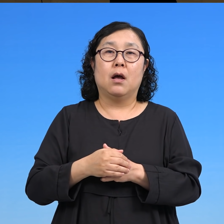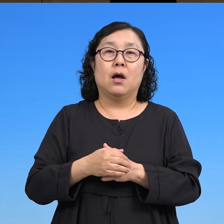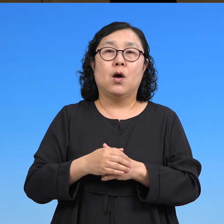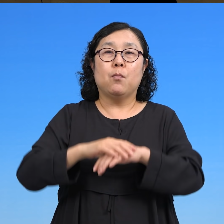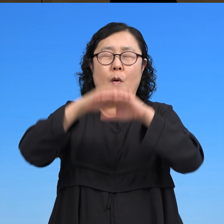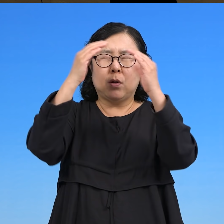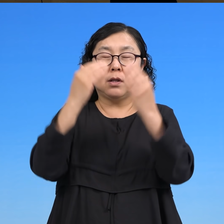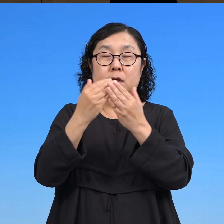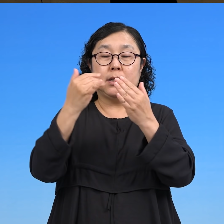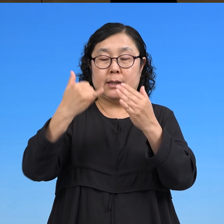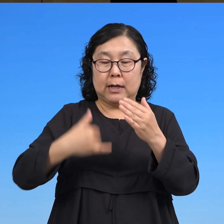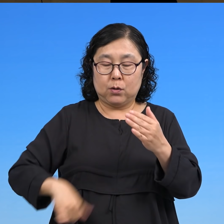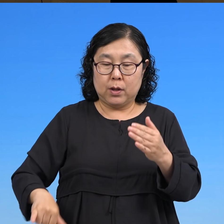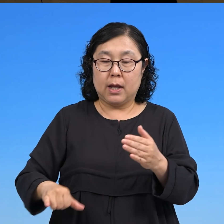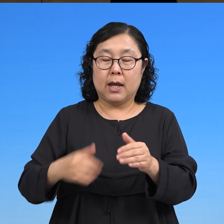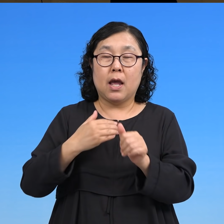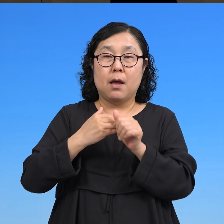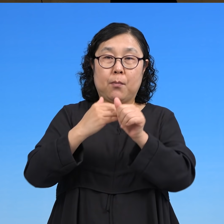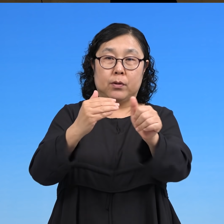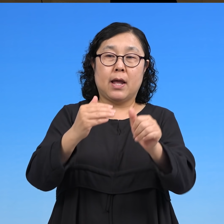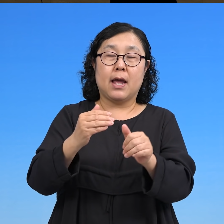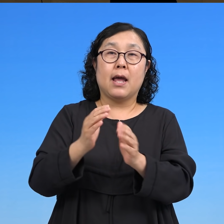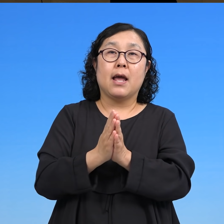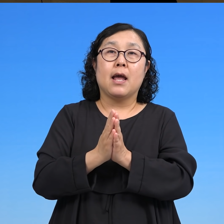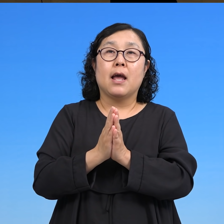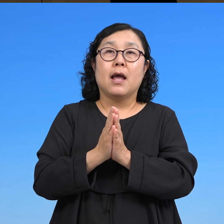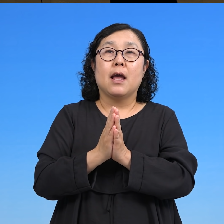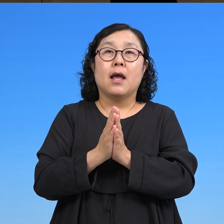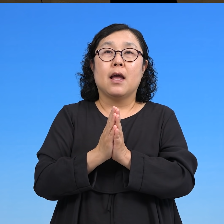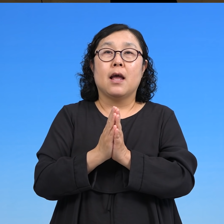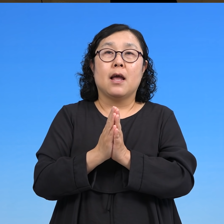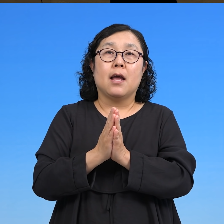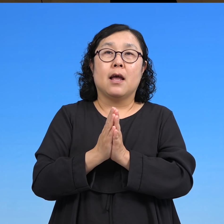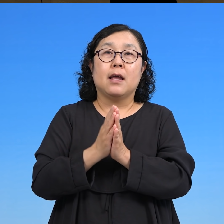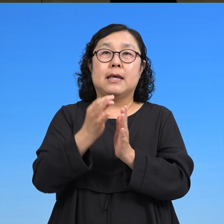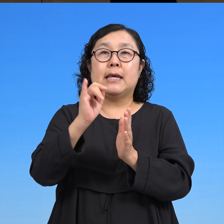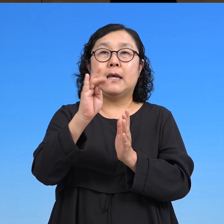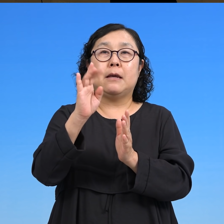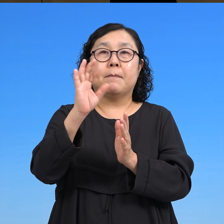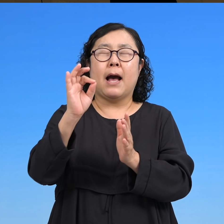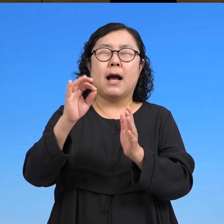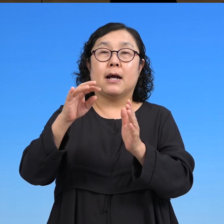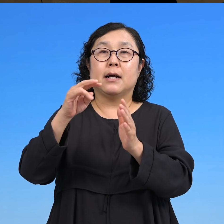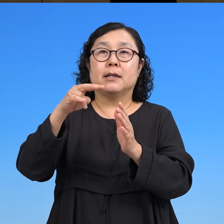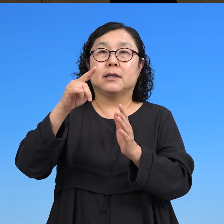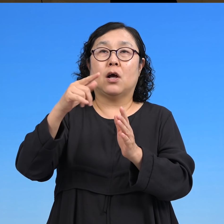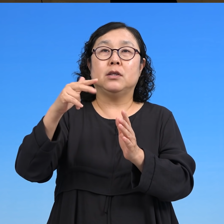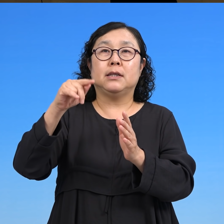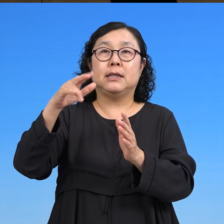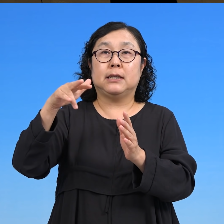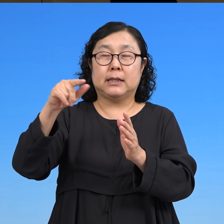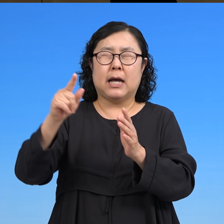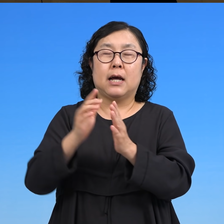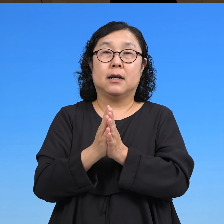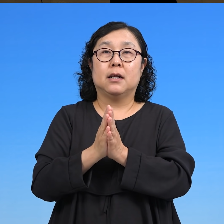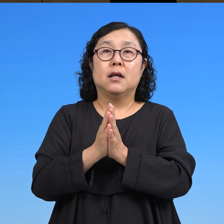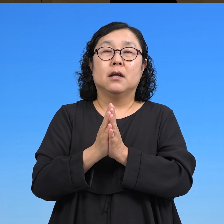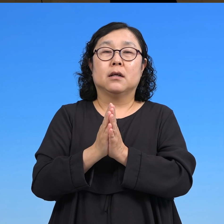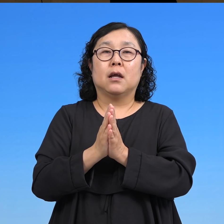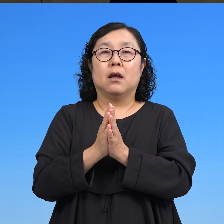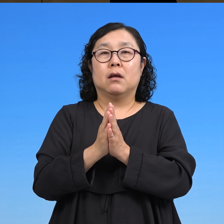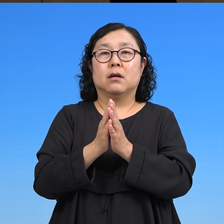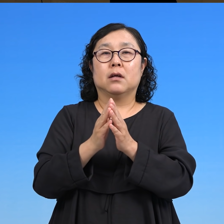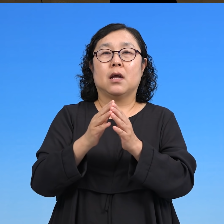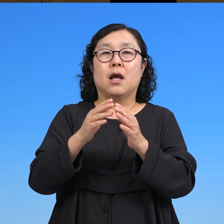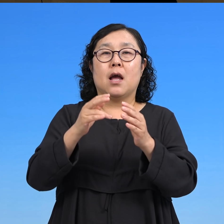이스라엘의 모든 자손에게로 사람을 보내 선지자들을 갈멜산으로 모으니라. 여기 지금 두 번에 걸쳐